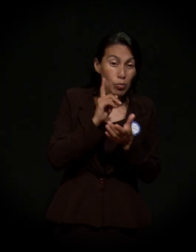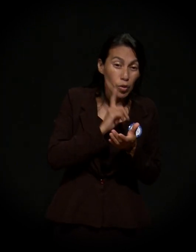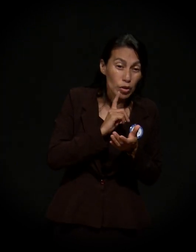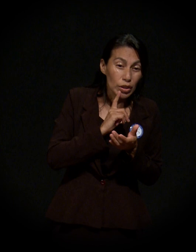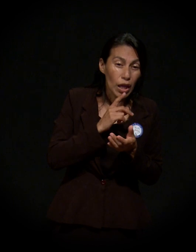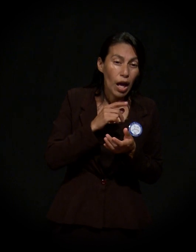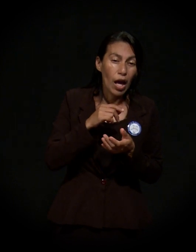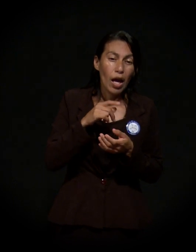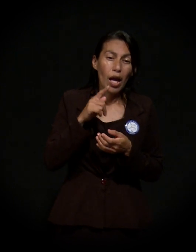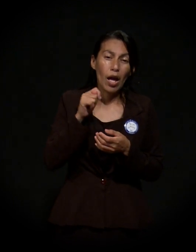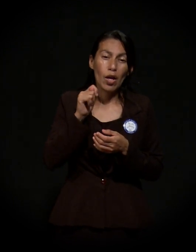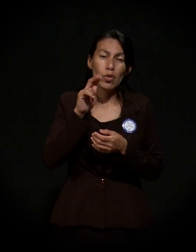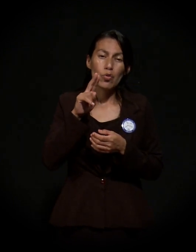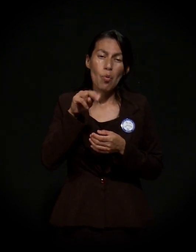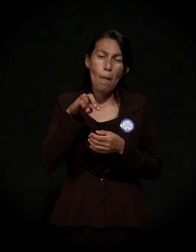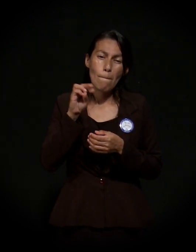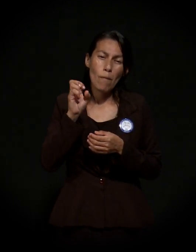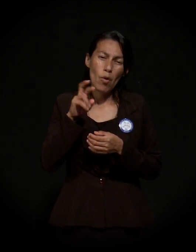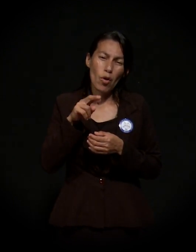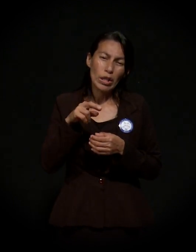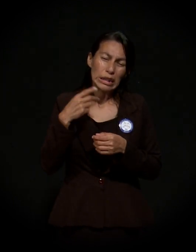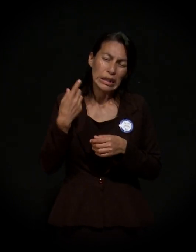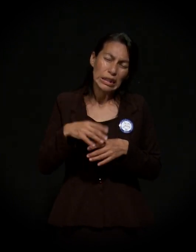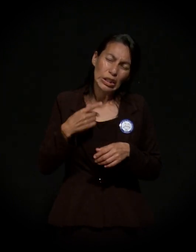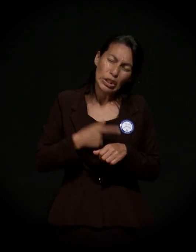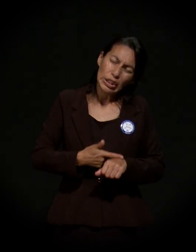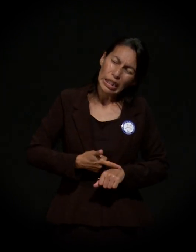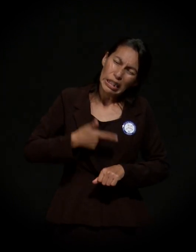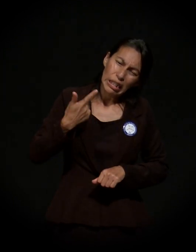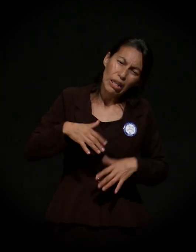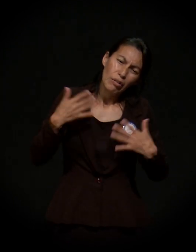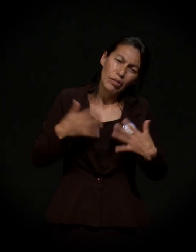Flores, que tiene un tumor y está muy